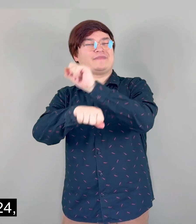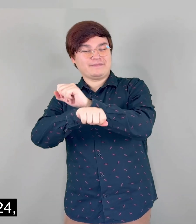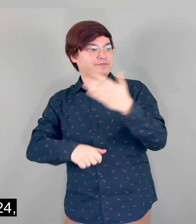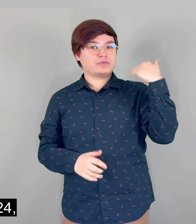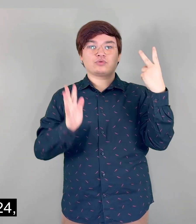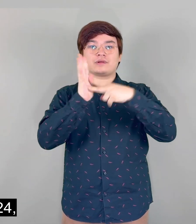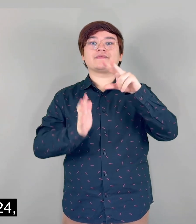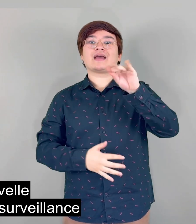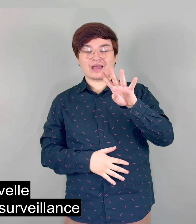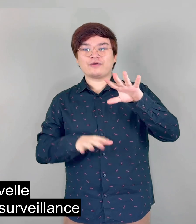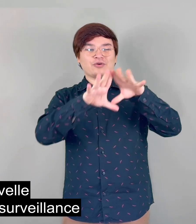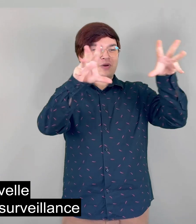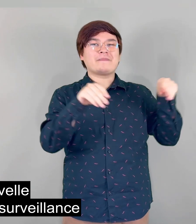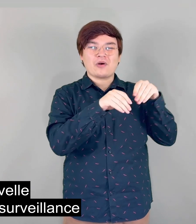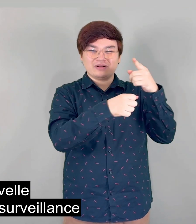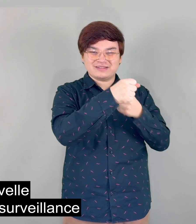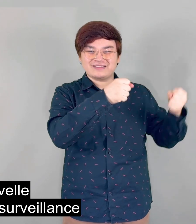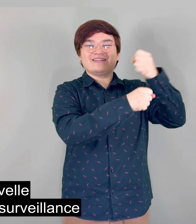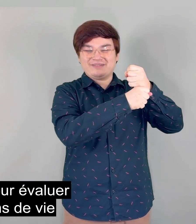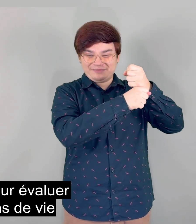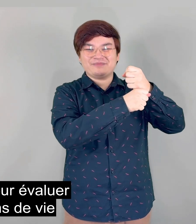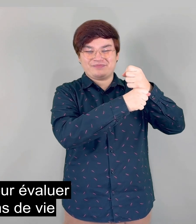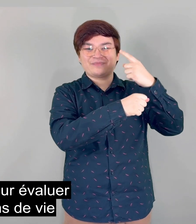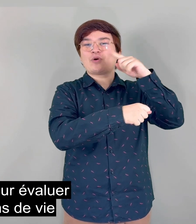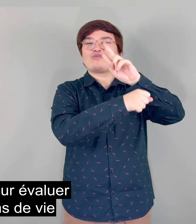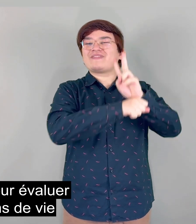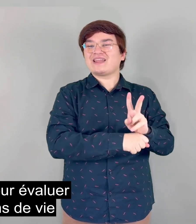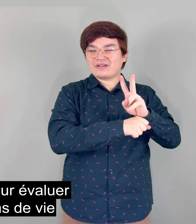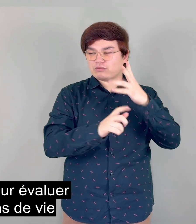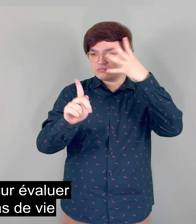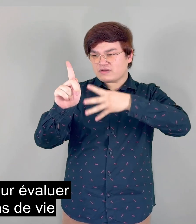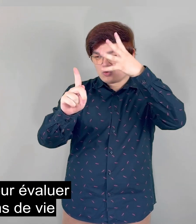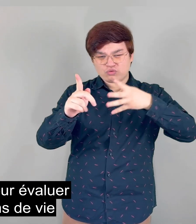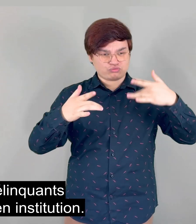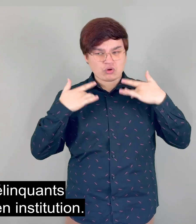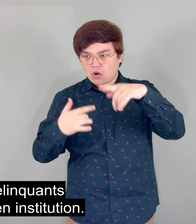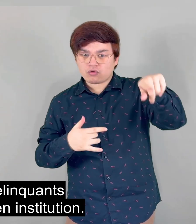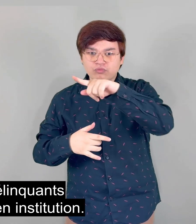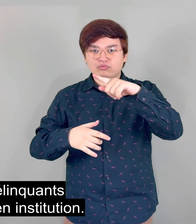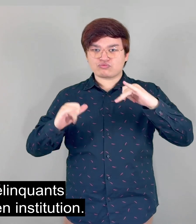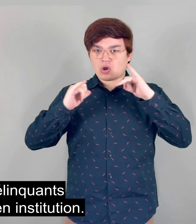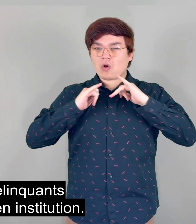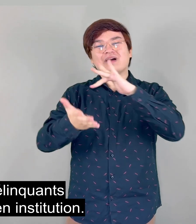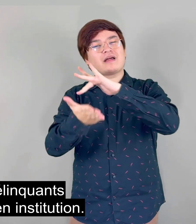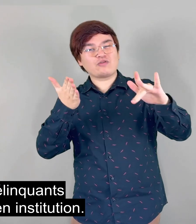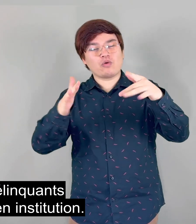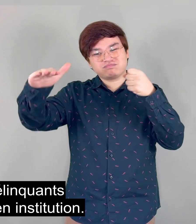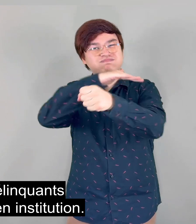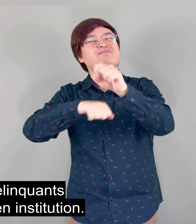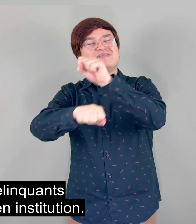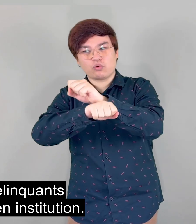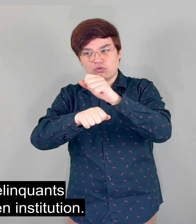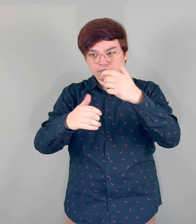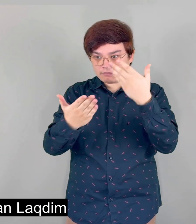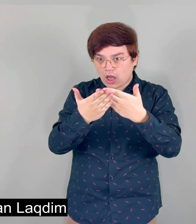En 2024, une nouvelle commission de surveillance a été créée pour évaluer les conditions de vie des jeunes délinquants qui sont placés en